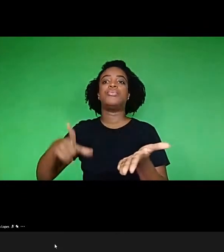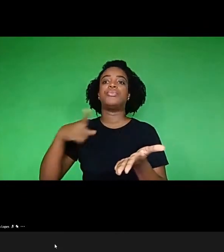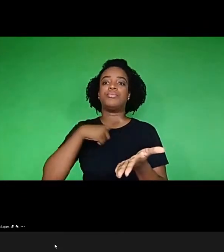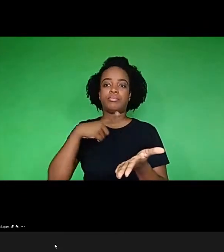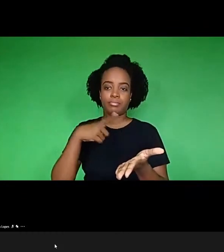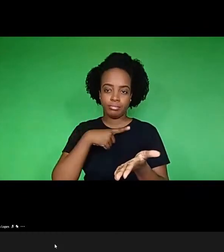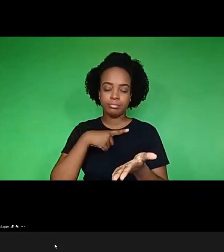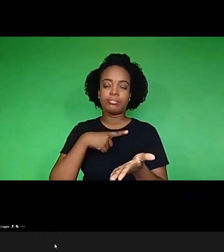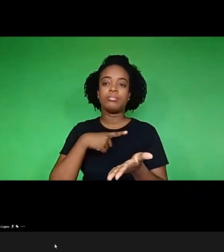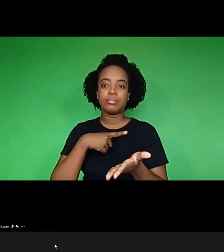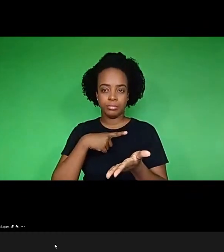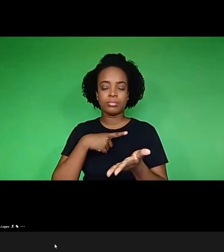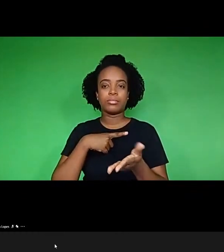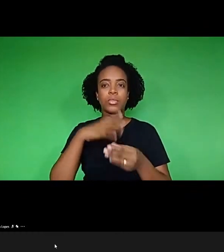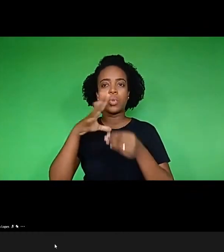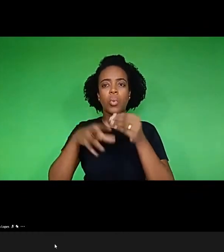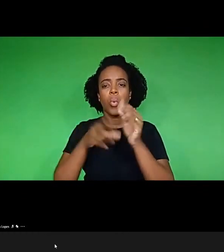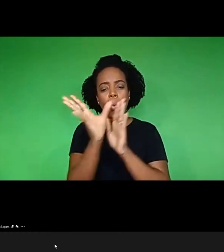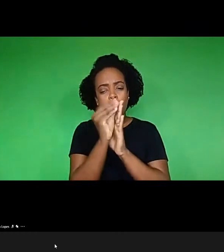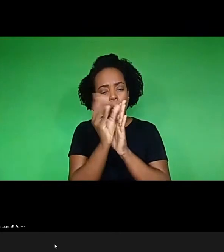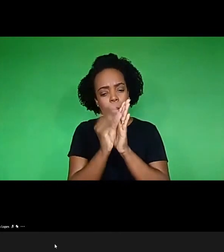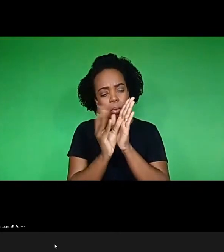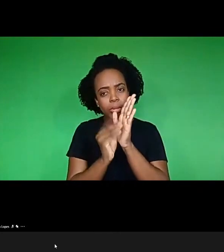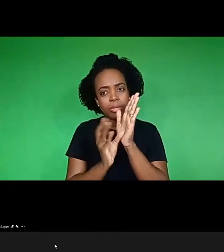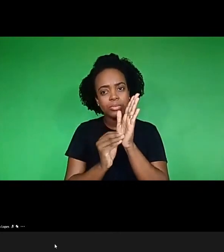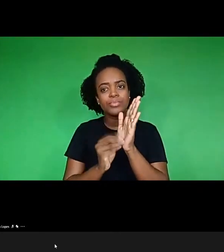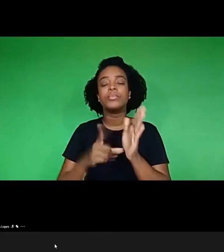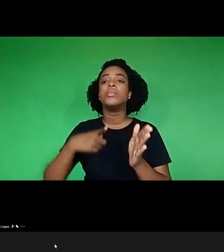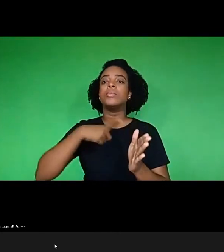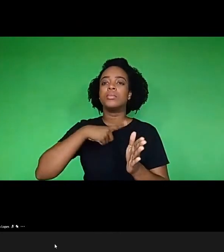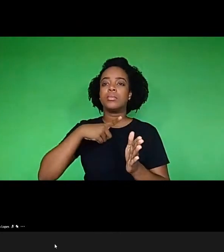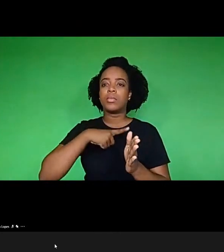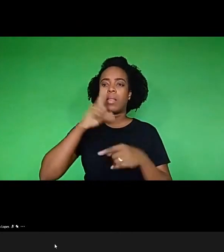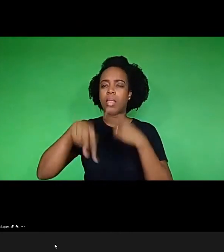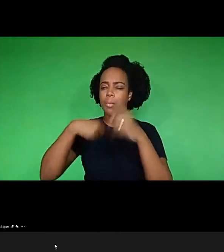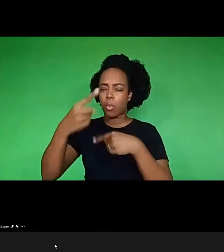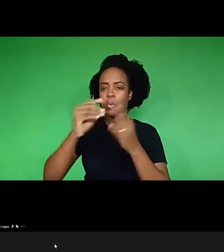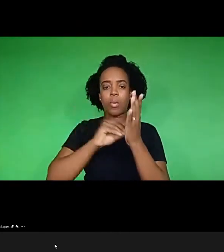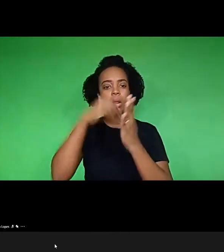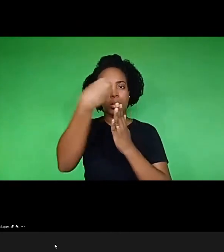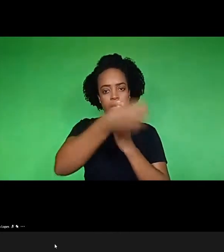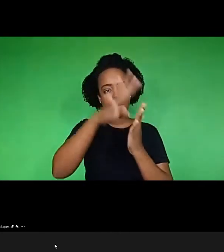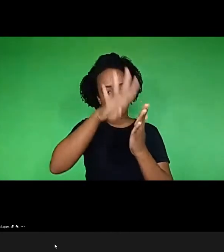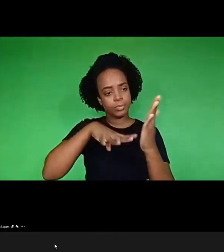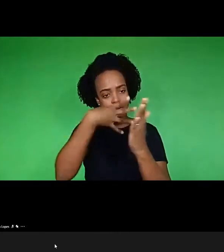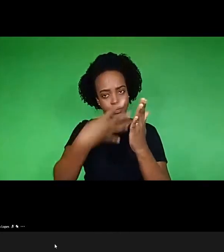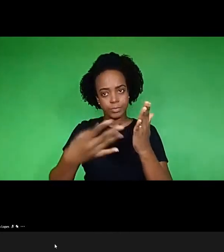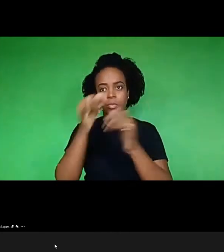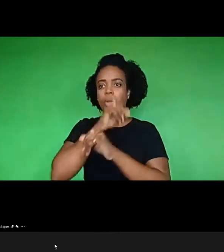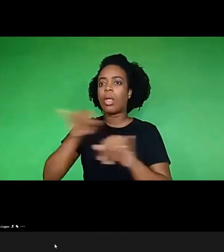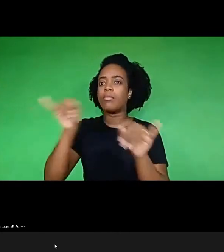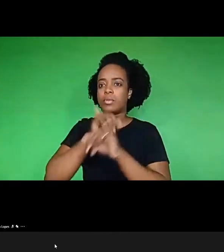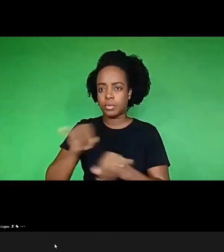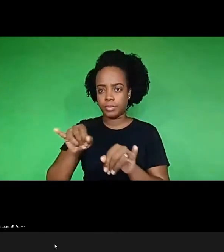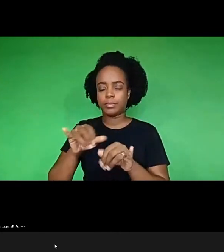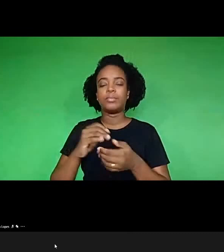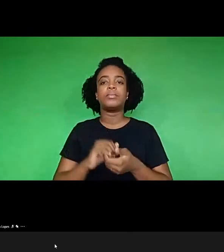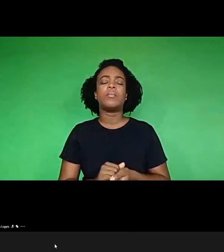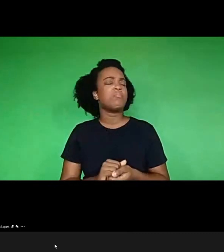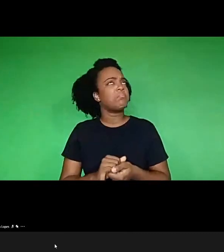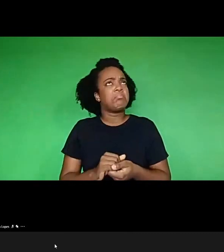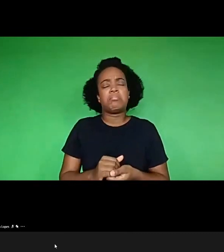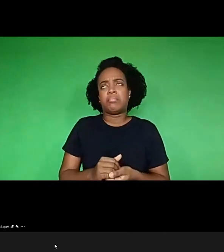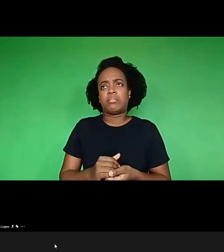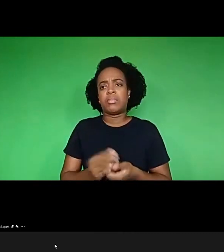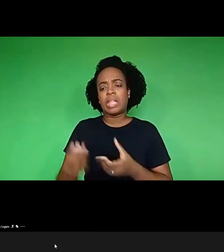serão divulgados também o calendário de cada um, com o horário de cada um. Professor, o que vai acontecer nesses horários? Vai ter 2